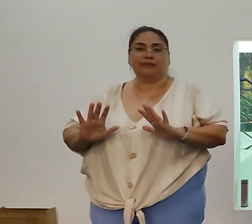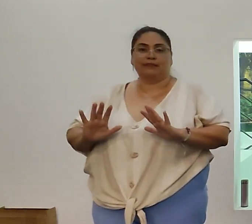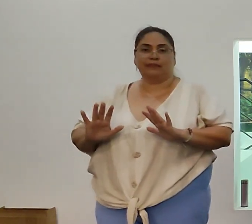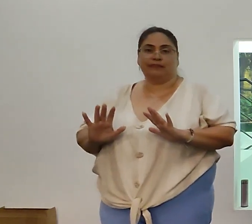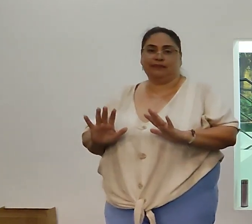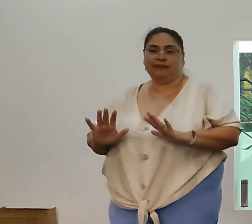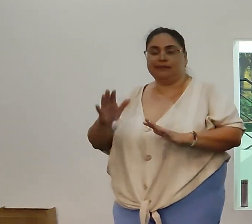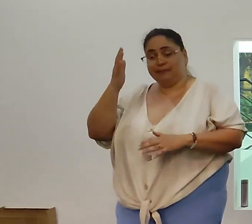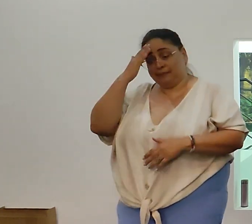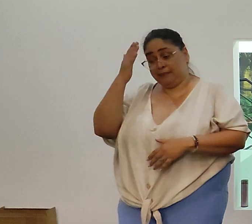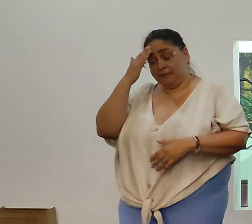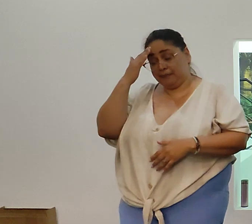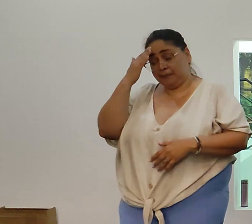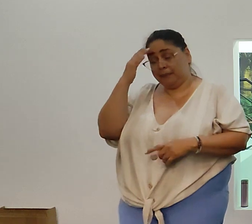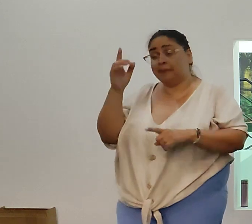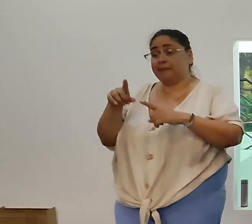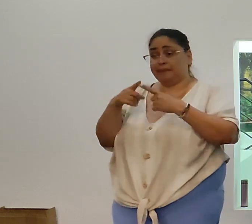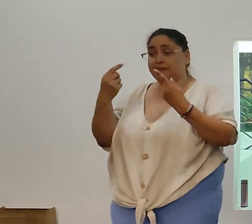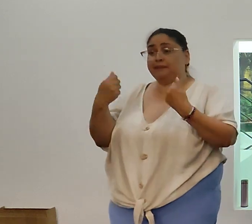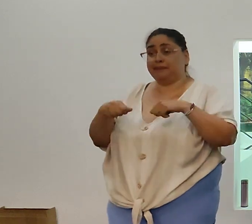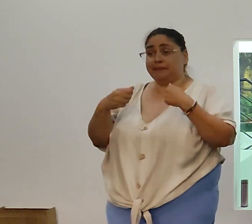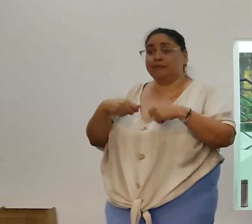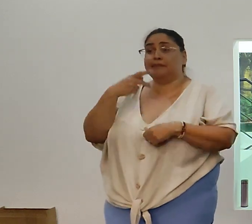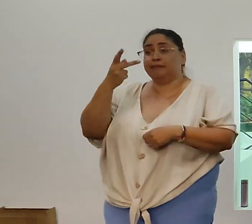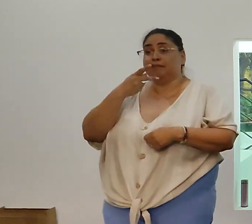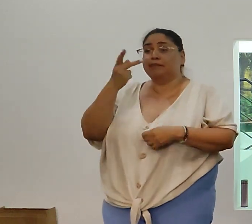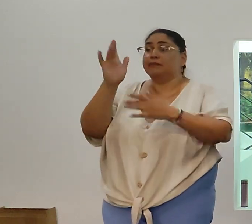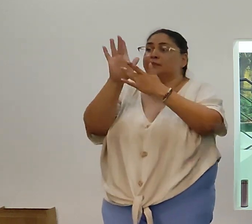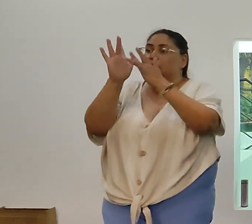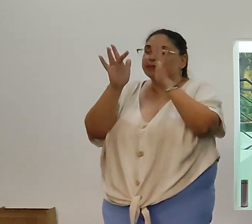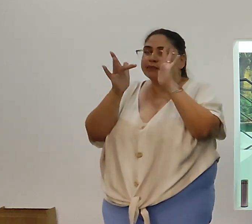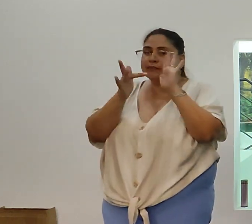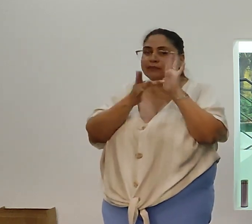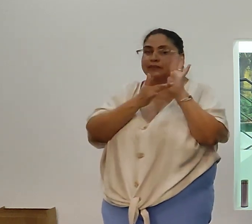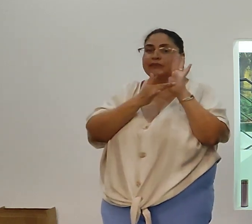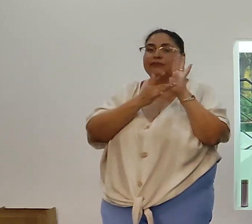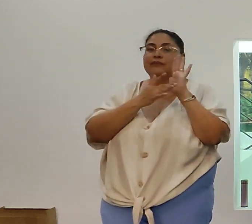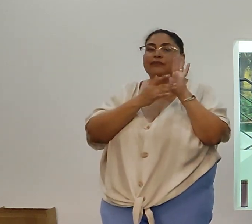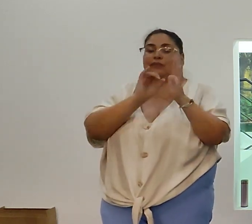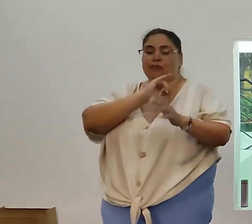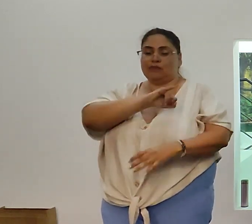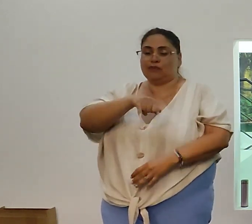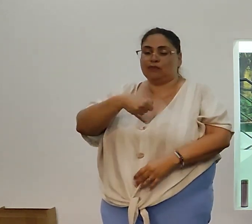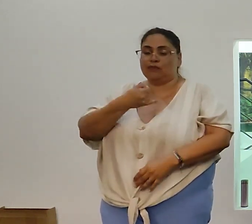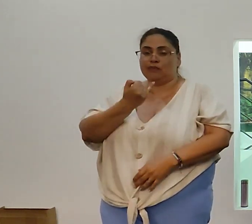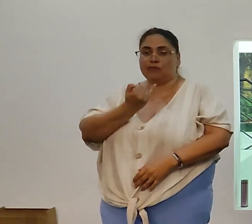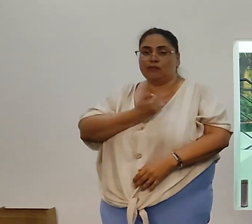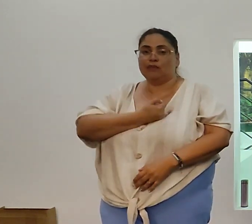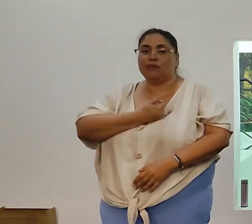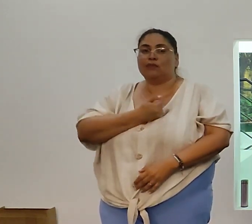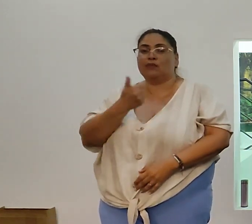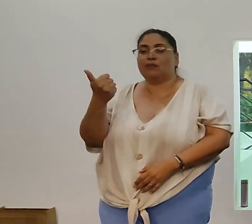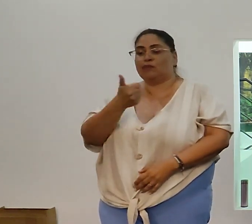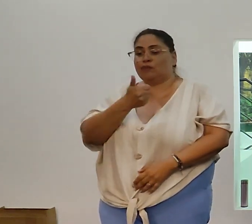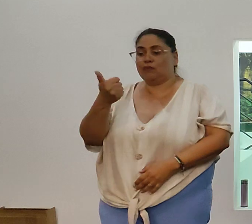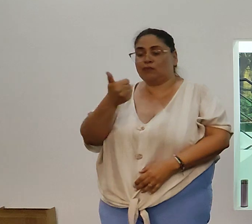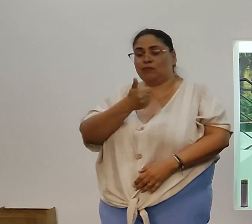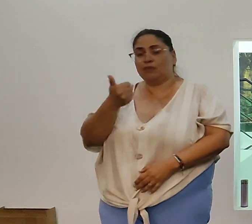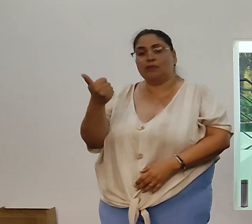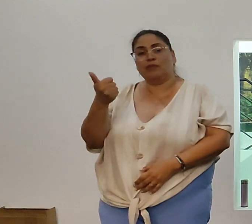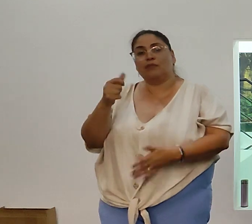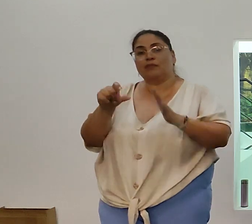disso. Mas há uma solução. Jesus diz em João 11:25, eu